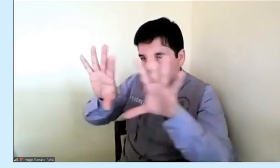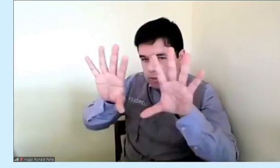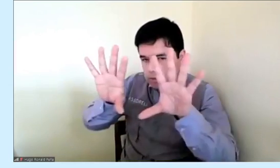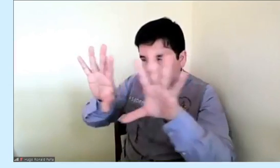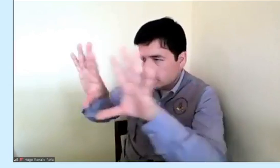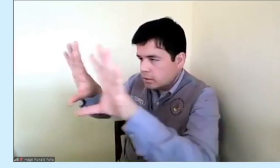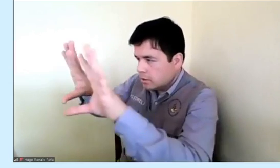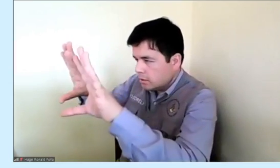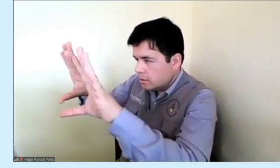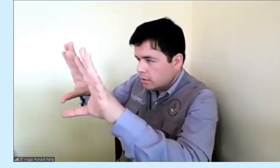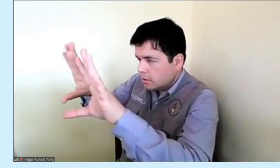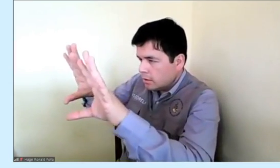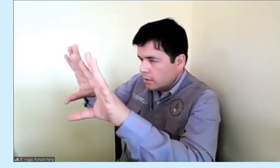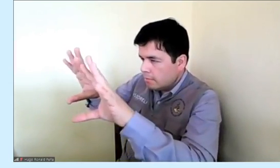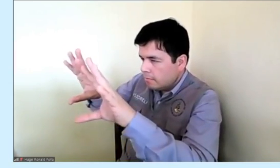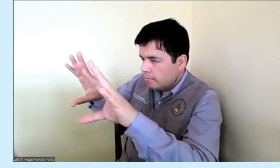Otra vez.